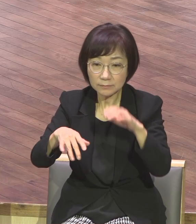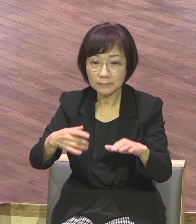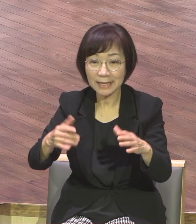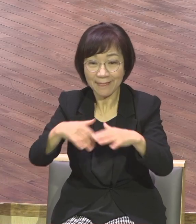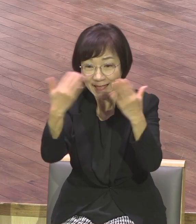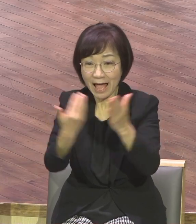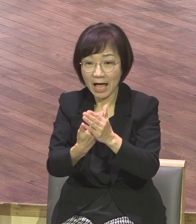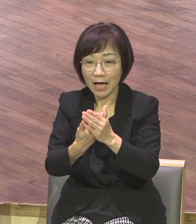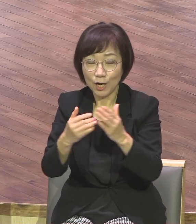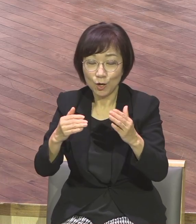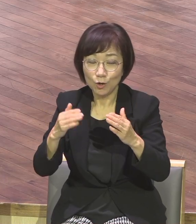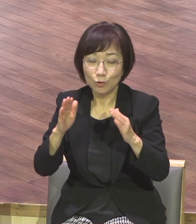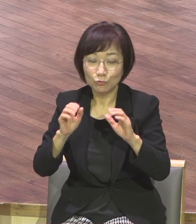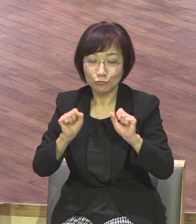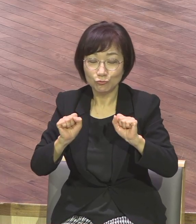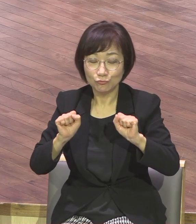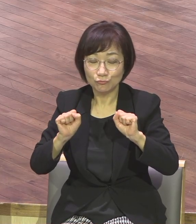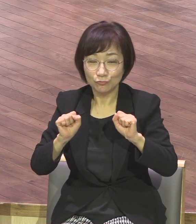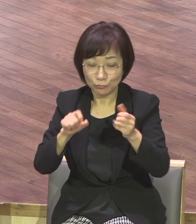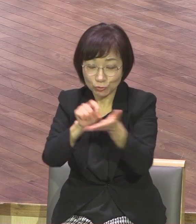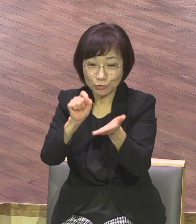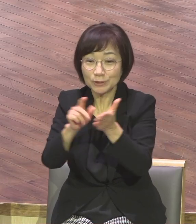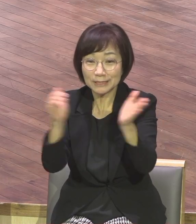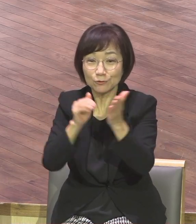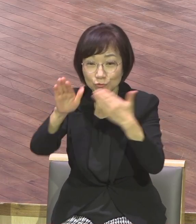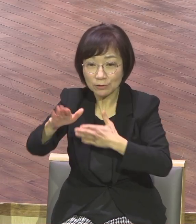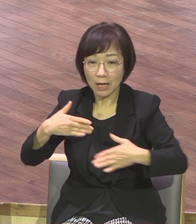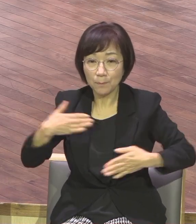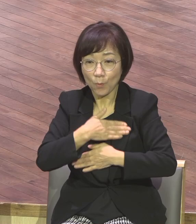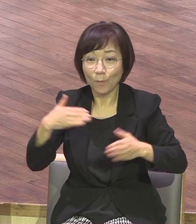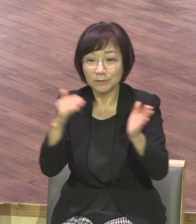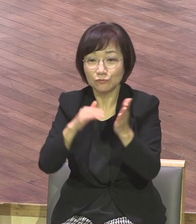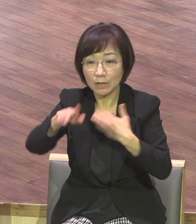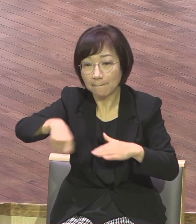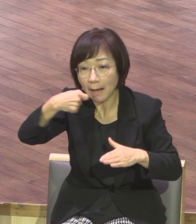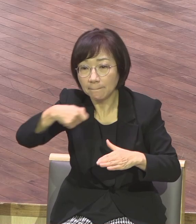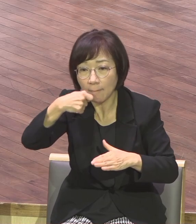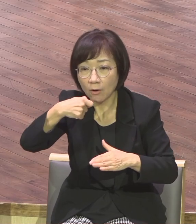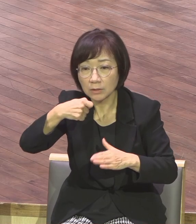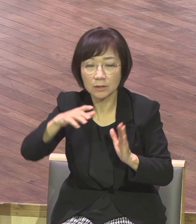들 손이 안 들려서 덜덜덜덜 떨었다.